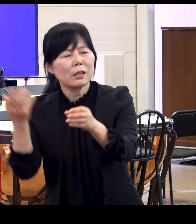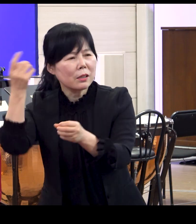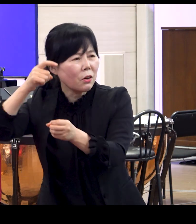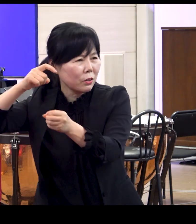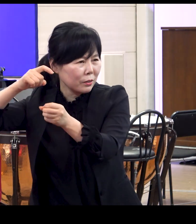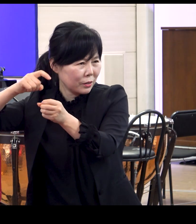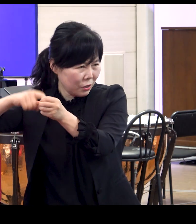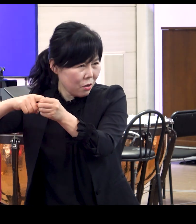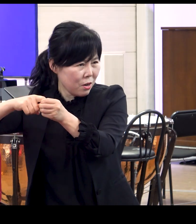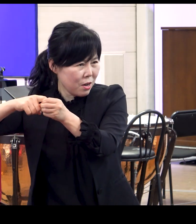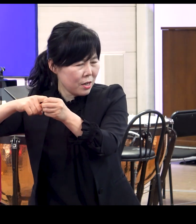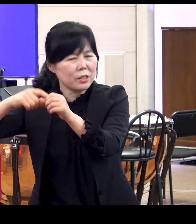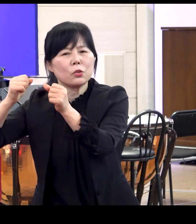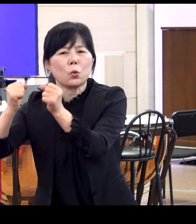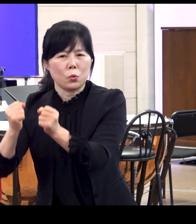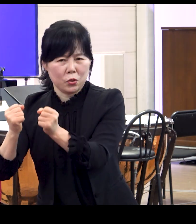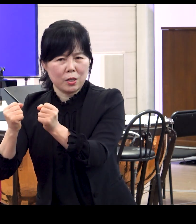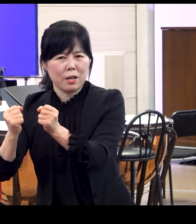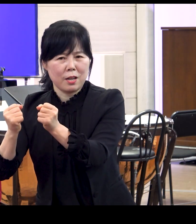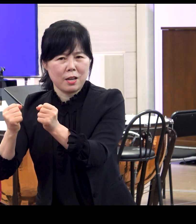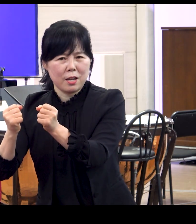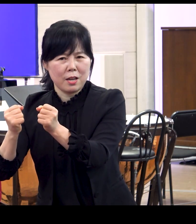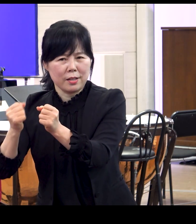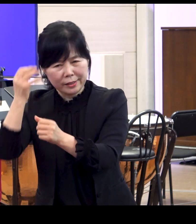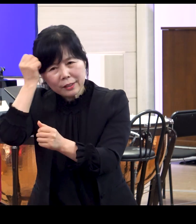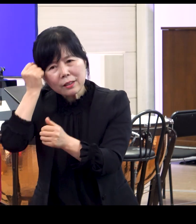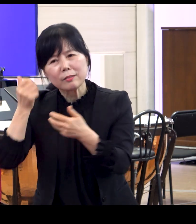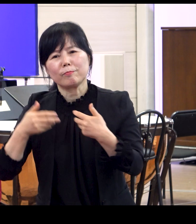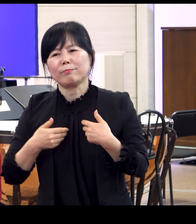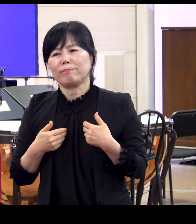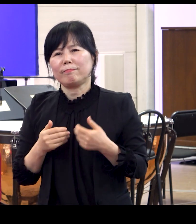우리는 영적인 존재이어야 한다는 거예요.